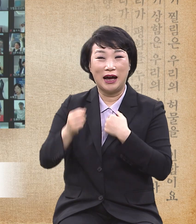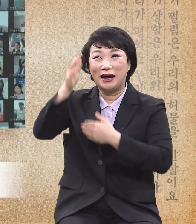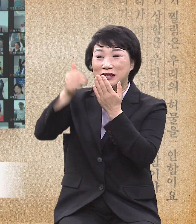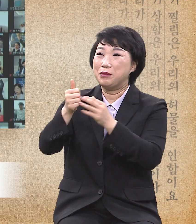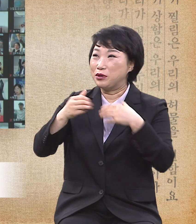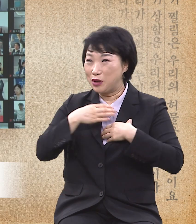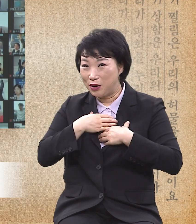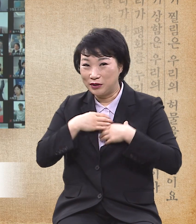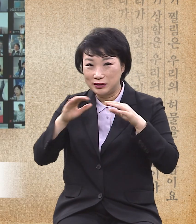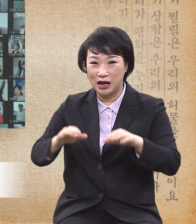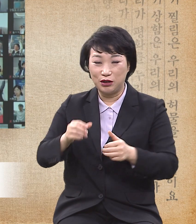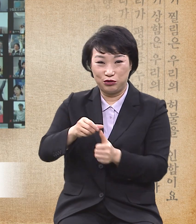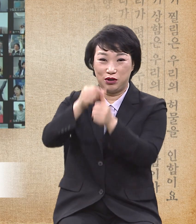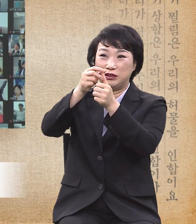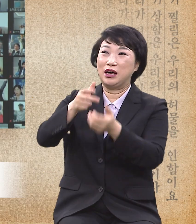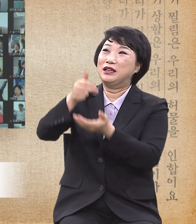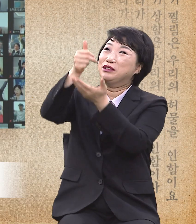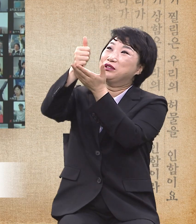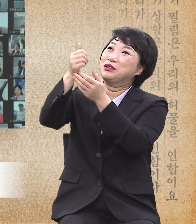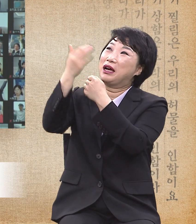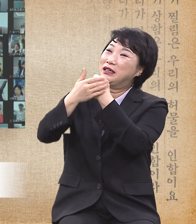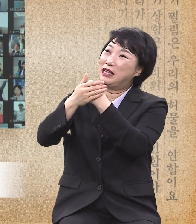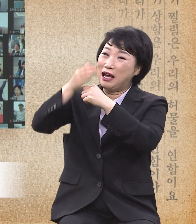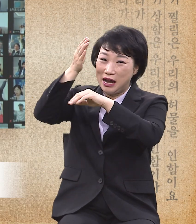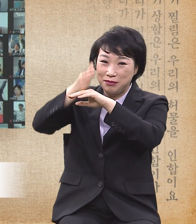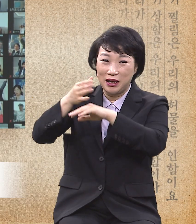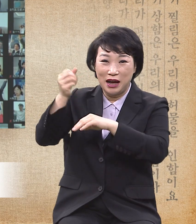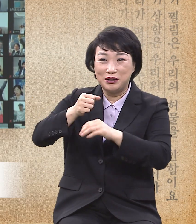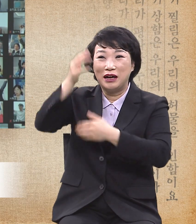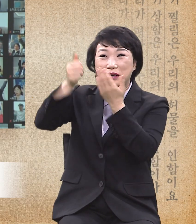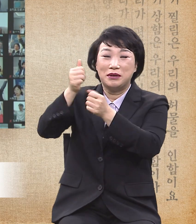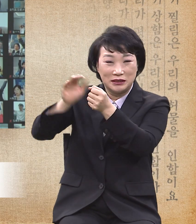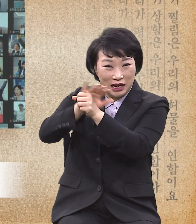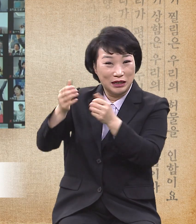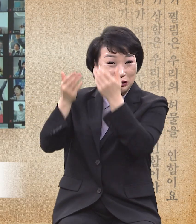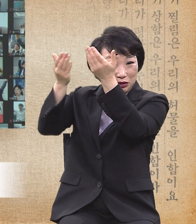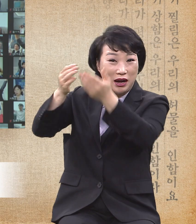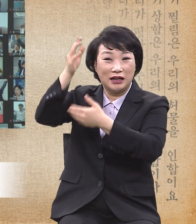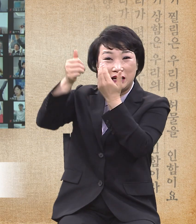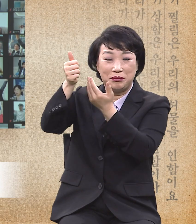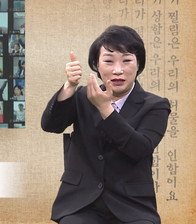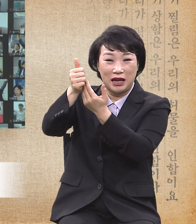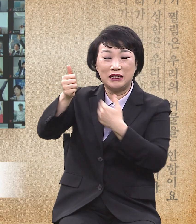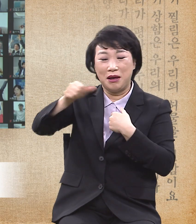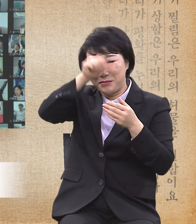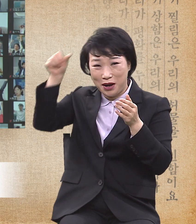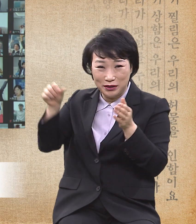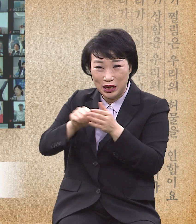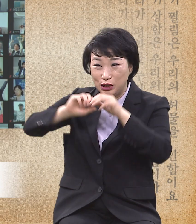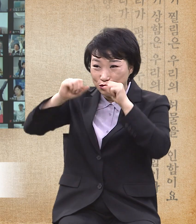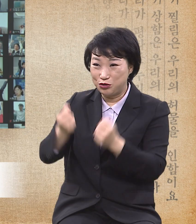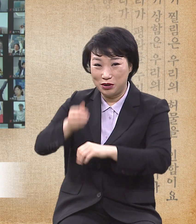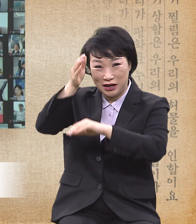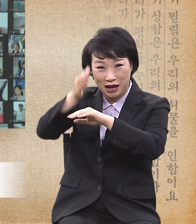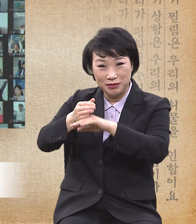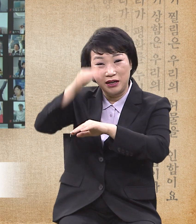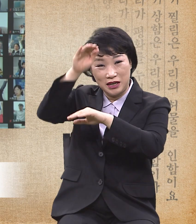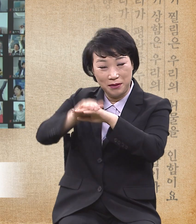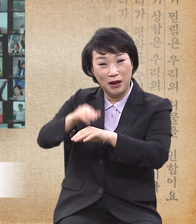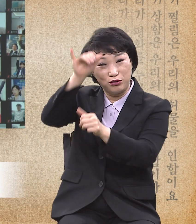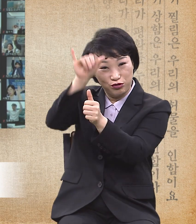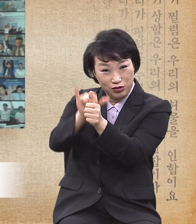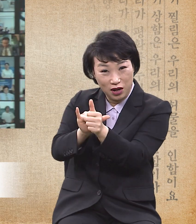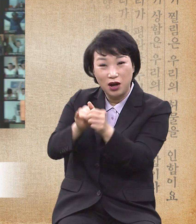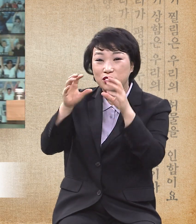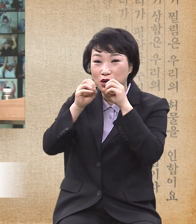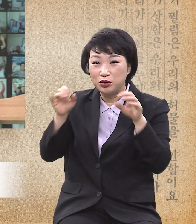하나님을 경외하고 구원의 은혜에 감사함으로 하나님을 사랑함으로 하나님께 평생의 순종과 감사와 예배와